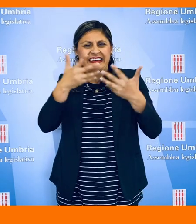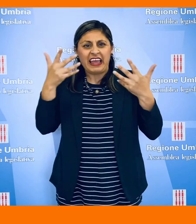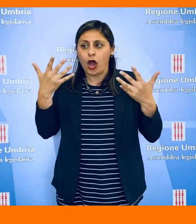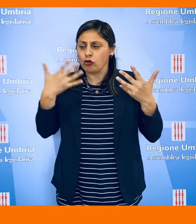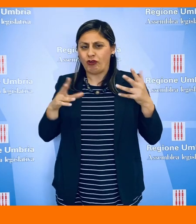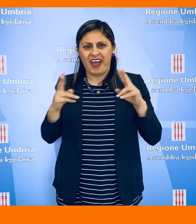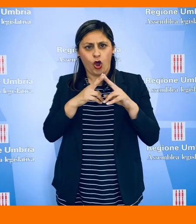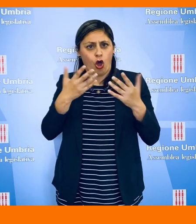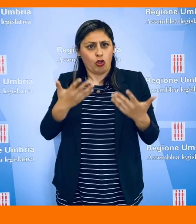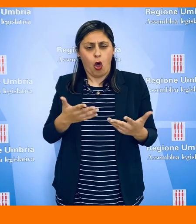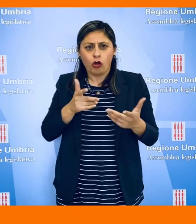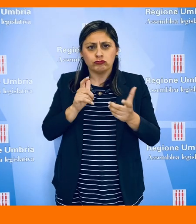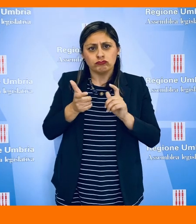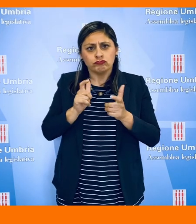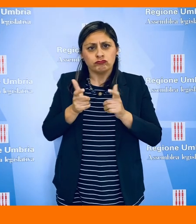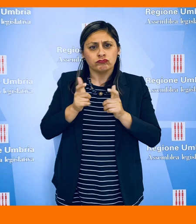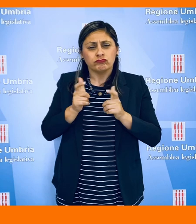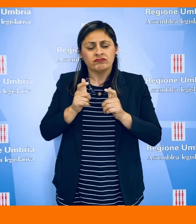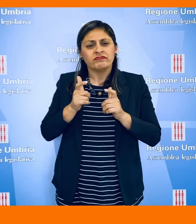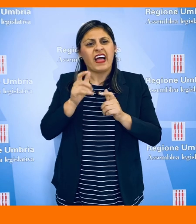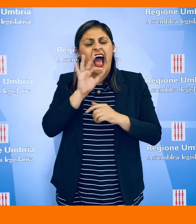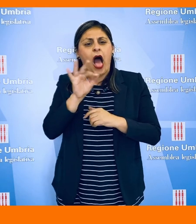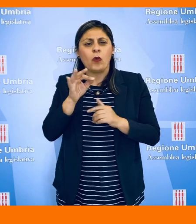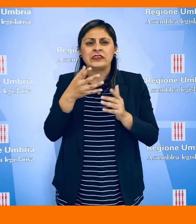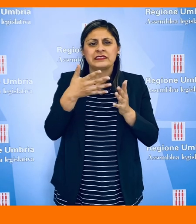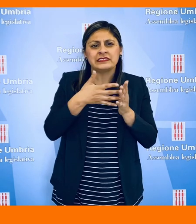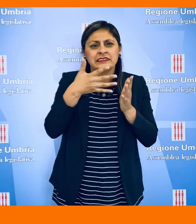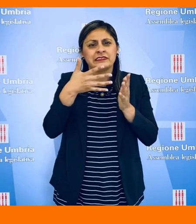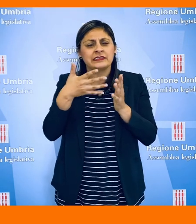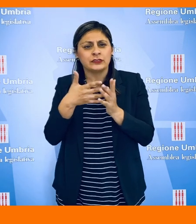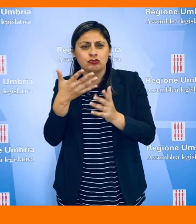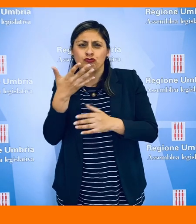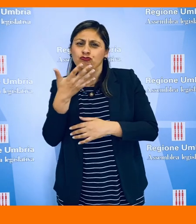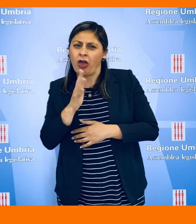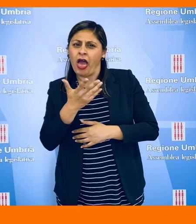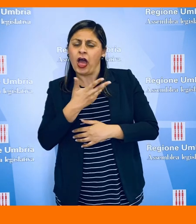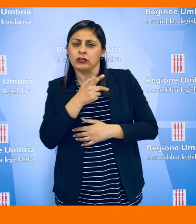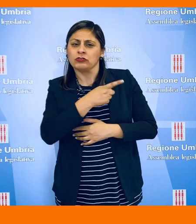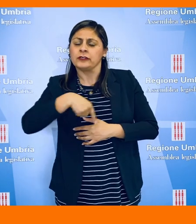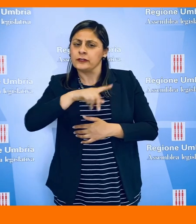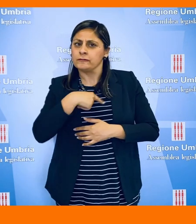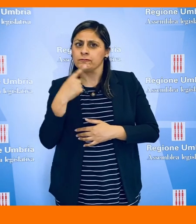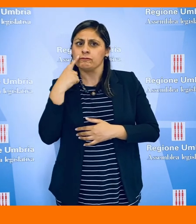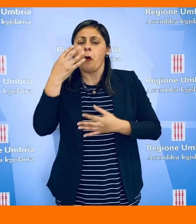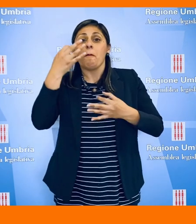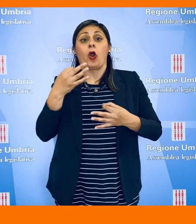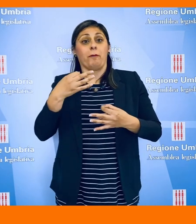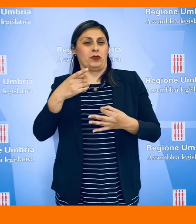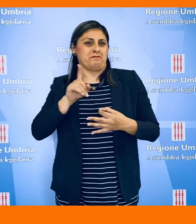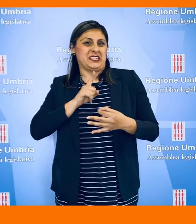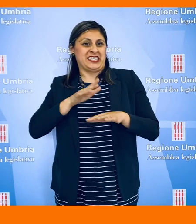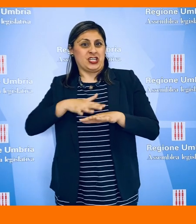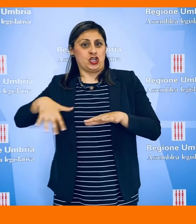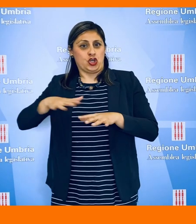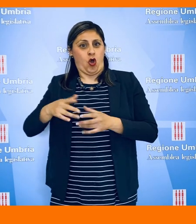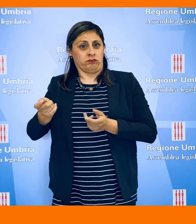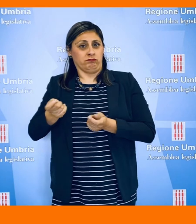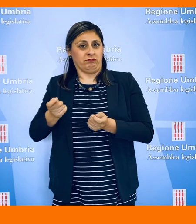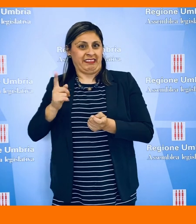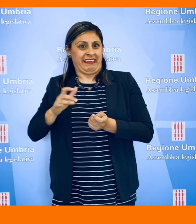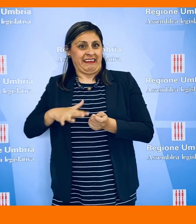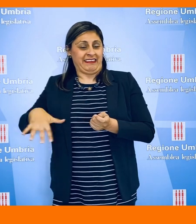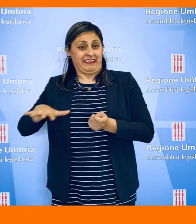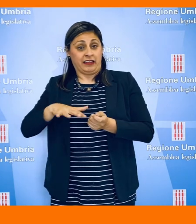questo incontro talune criticità avvertite nella giurisdizione a me affidata, dove